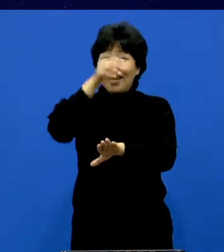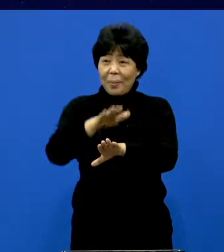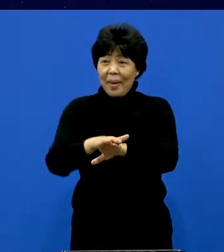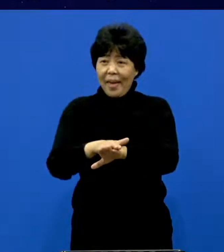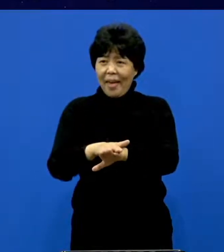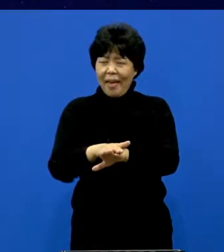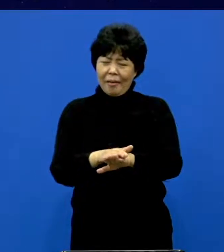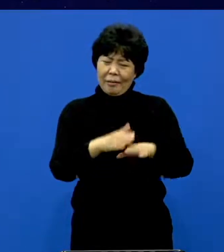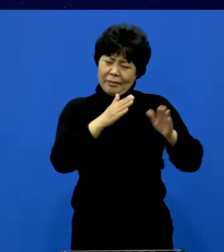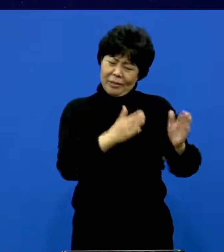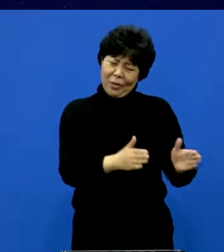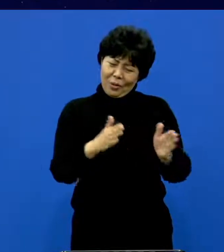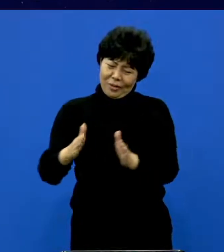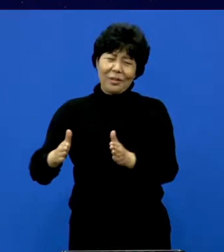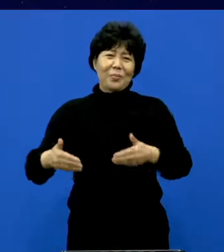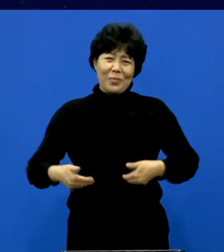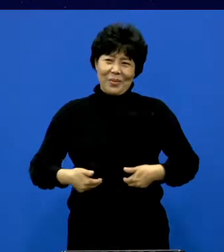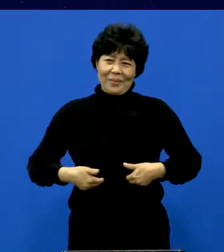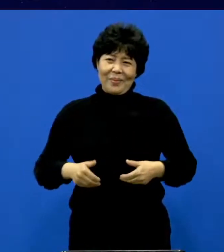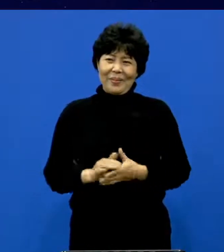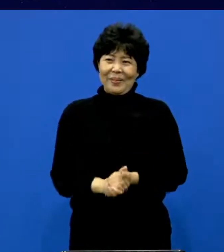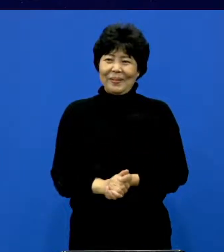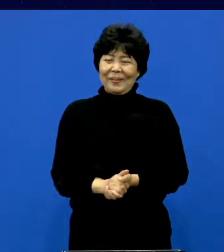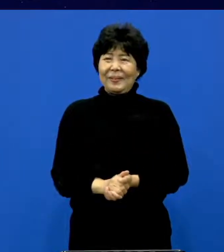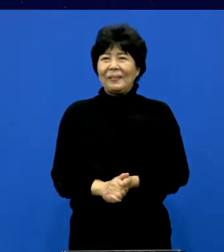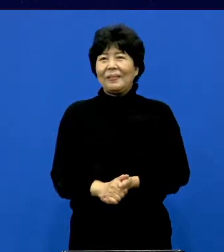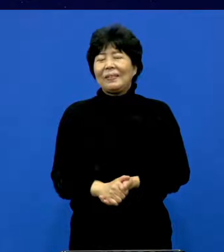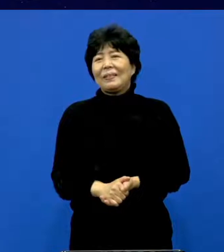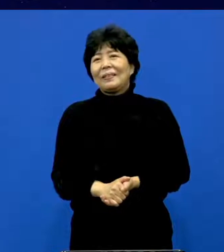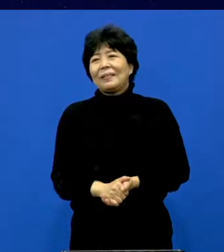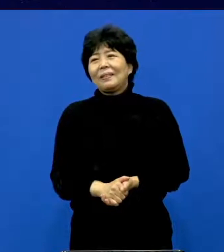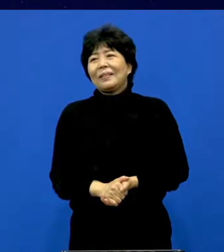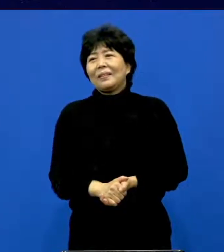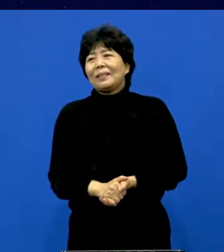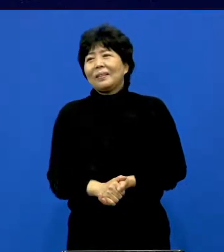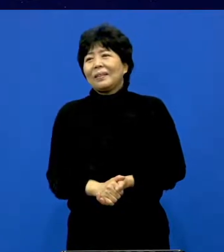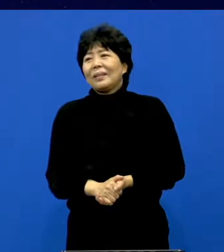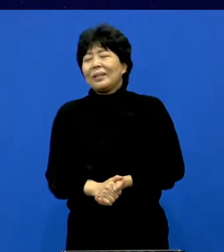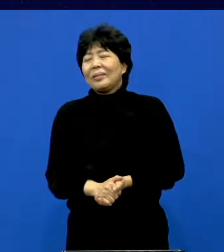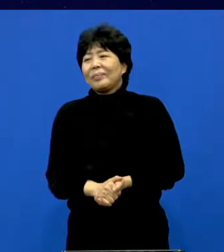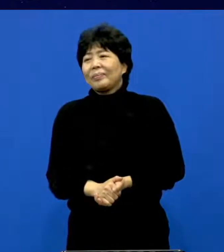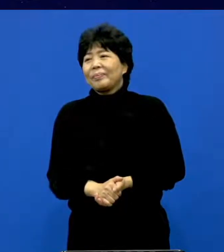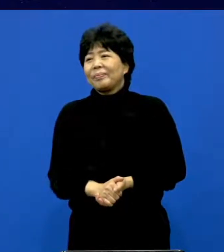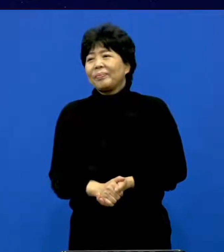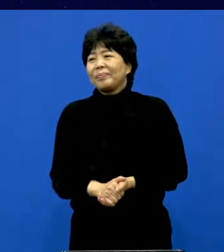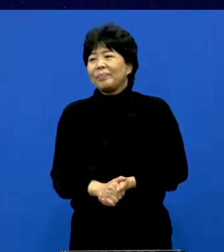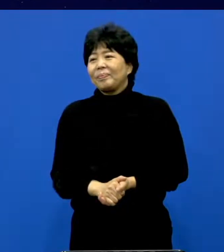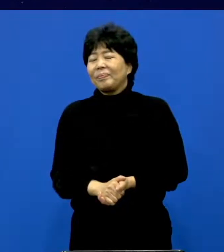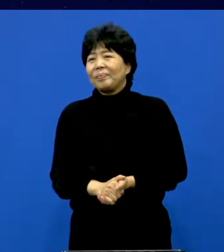해야 될 부분들을 좀 정리했으면 좋겠다는 생각이 말씀을 여러분들하고 나눕니다.